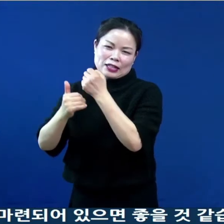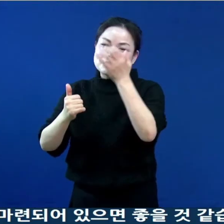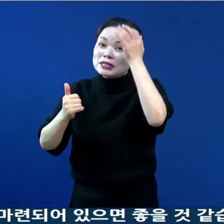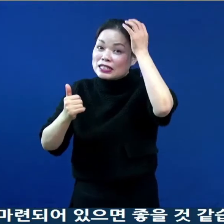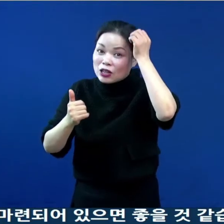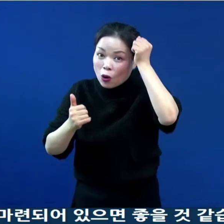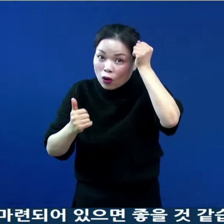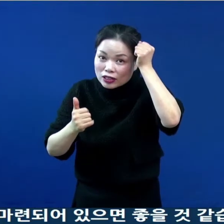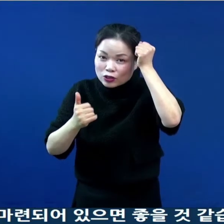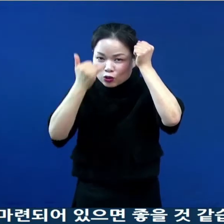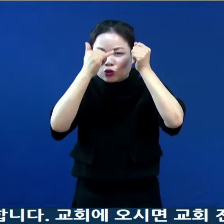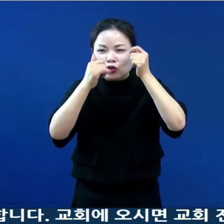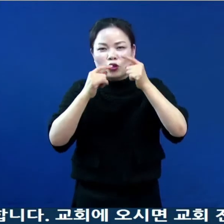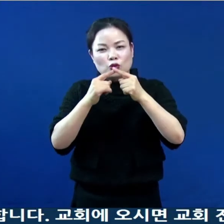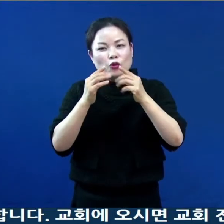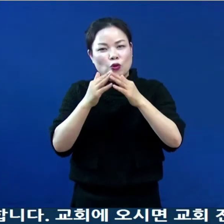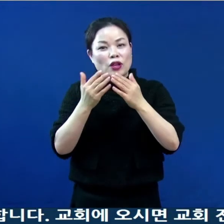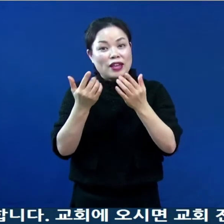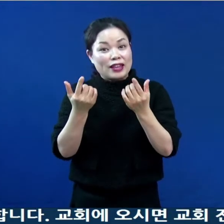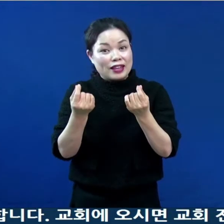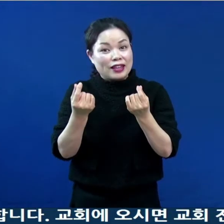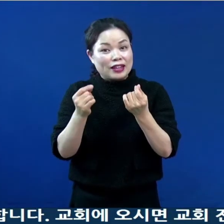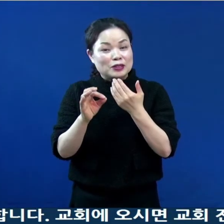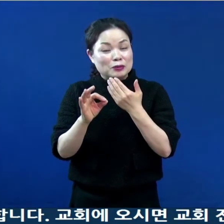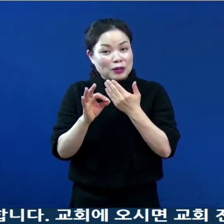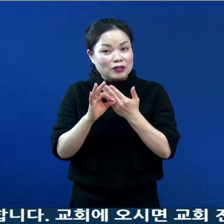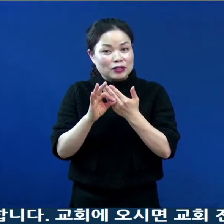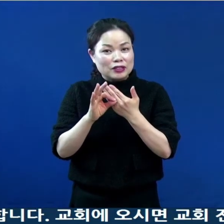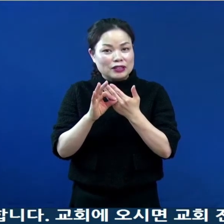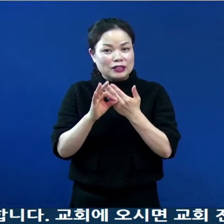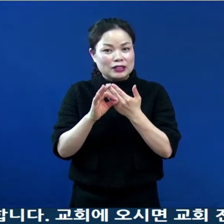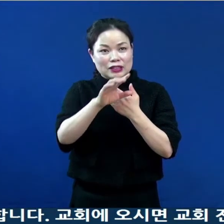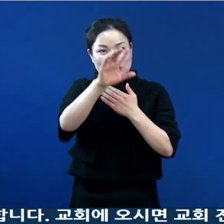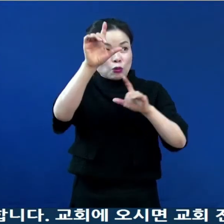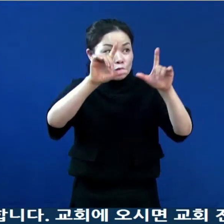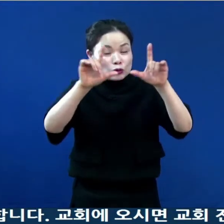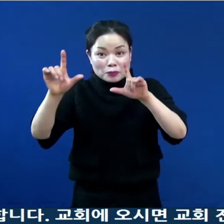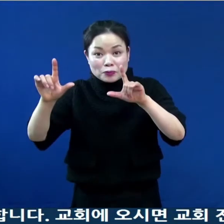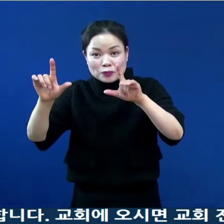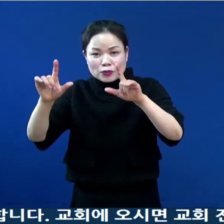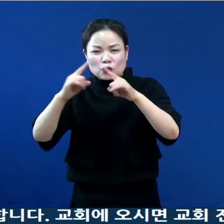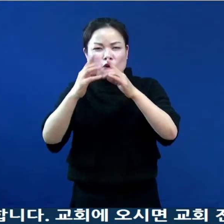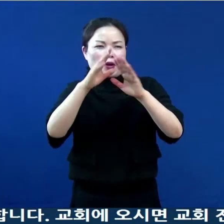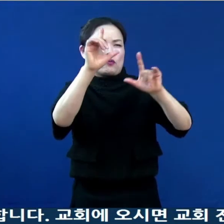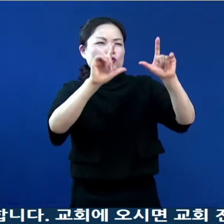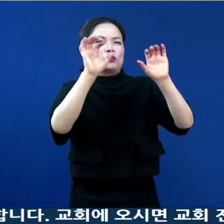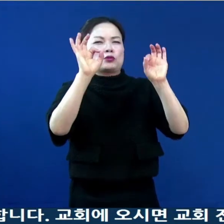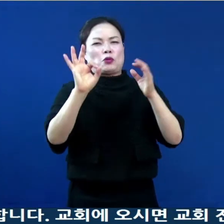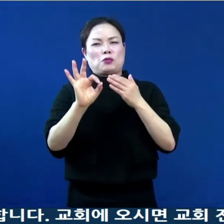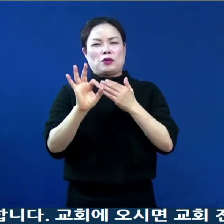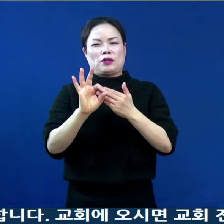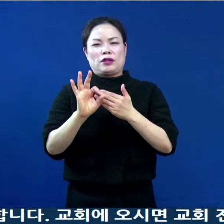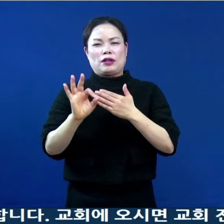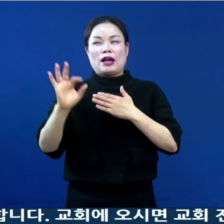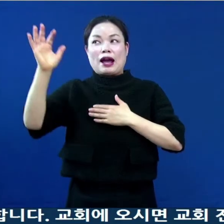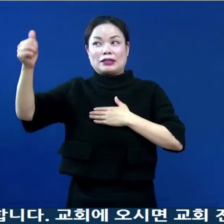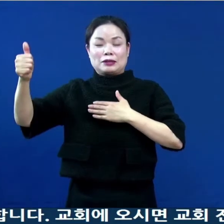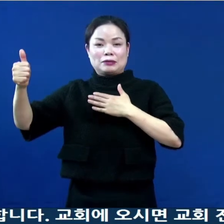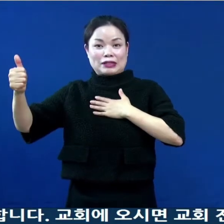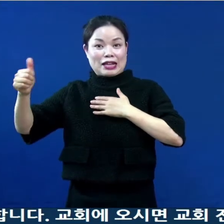있는 충현교회 같으면 우리 교회의 이 교회 당의 모습도 우리로 하여금 하나님에 대한 나의